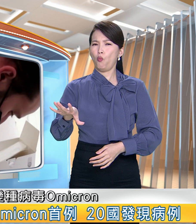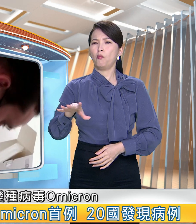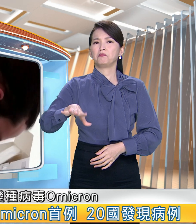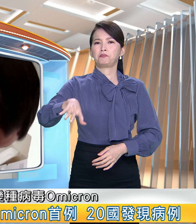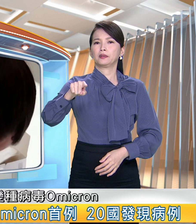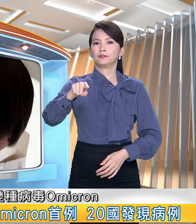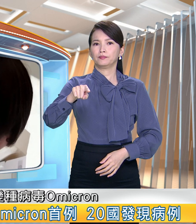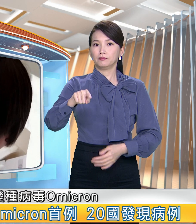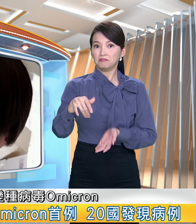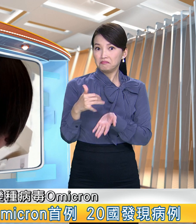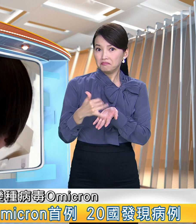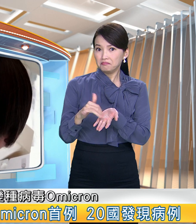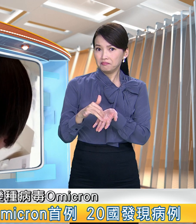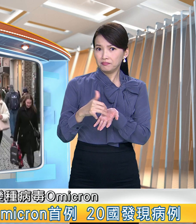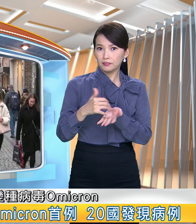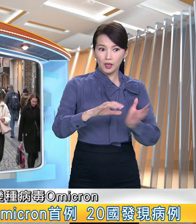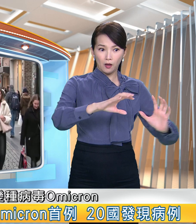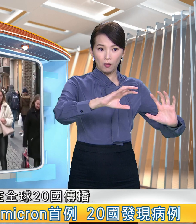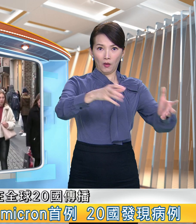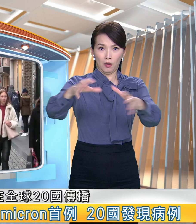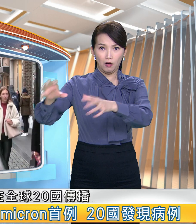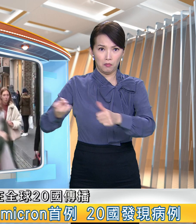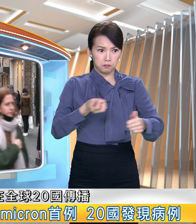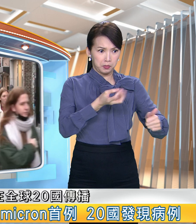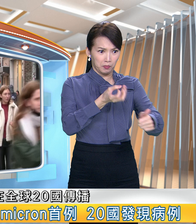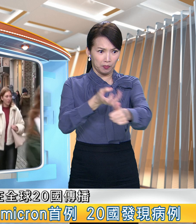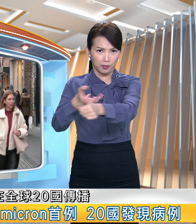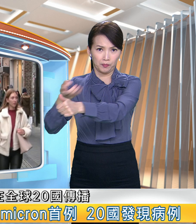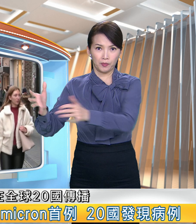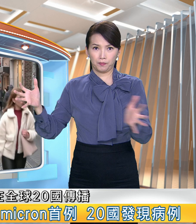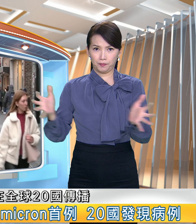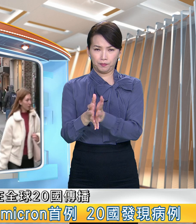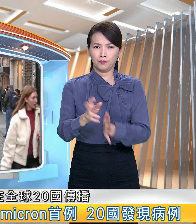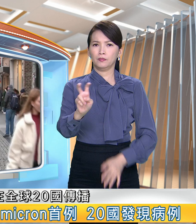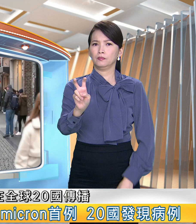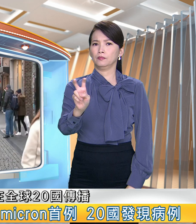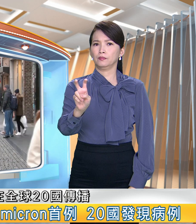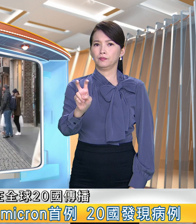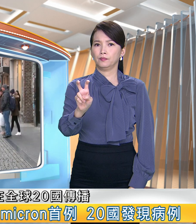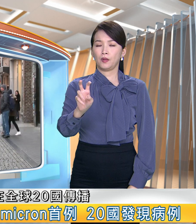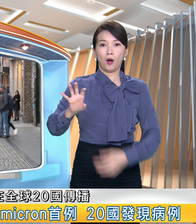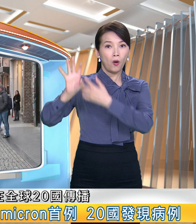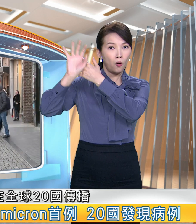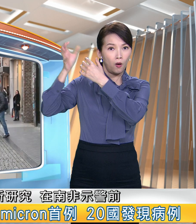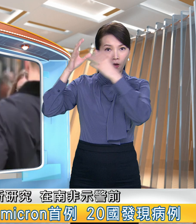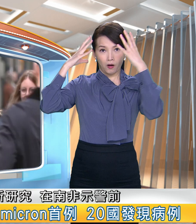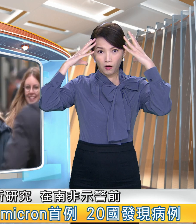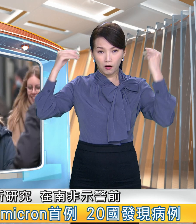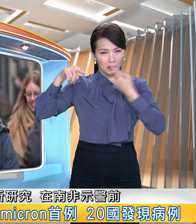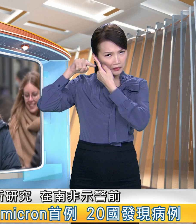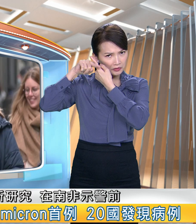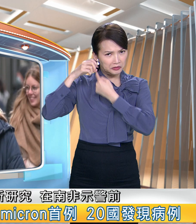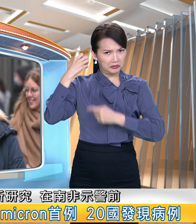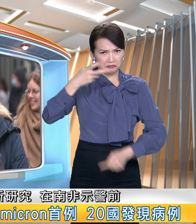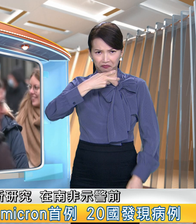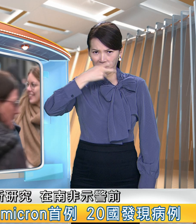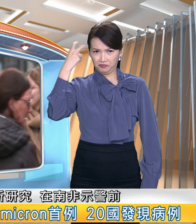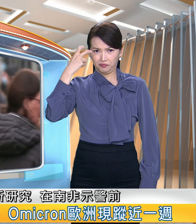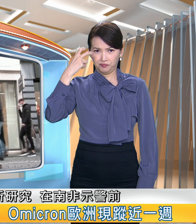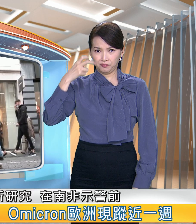例新变种病毒 Omicron， 目前病毒已经在全球20国传播。而根据荷兰最新研究，